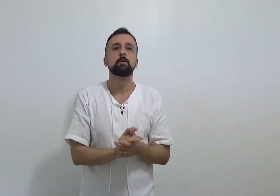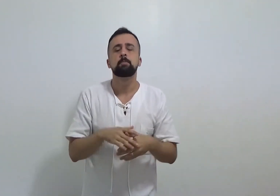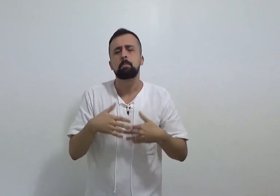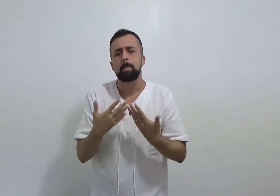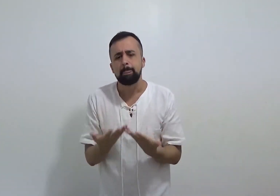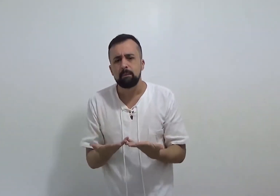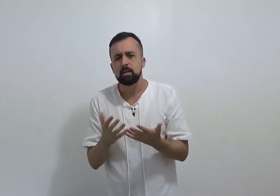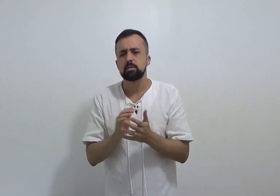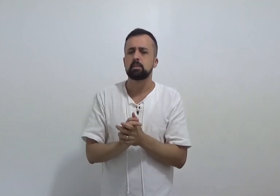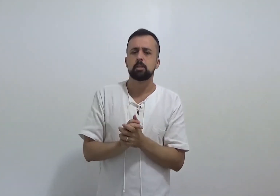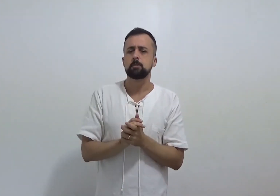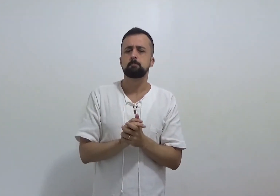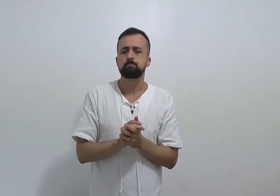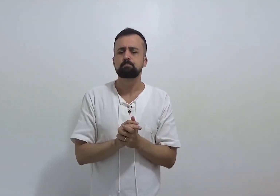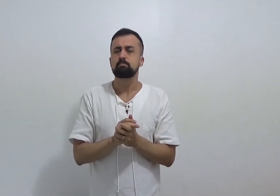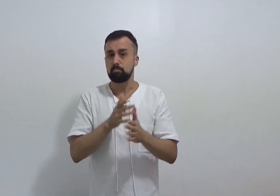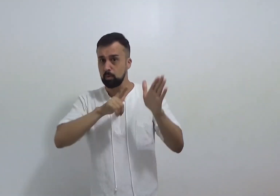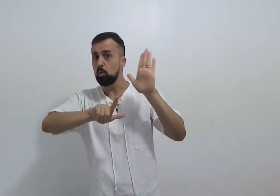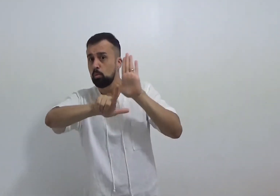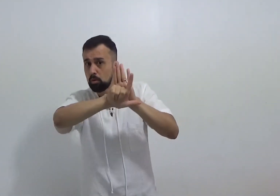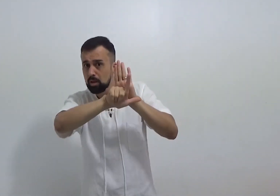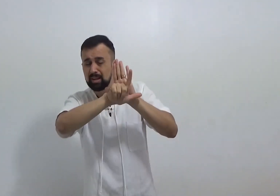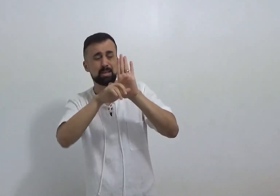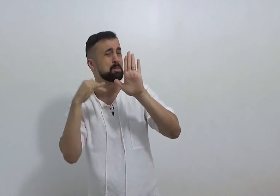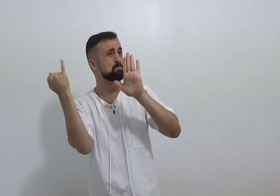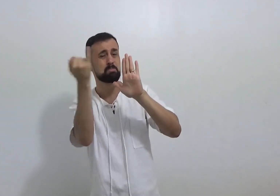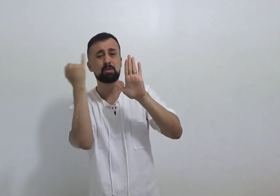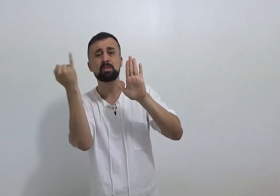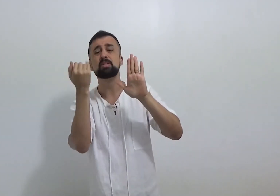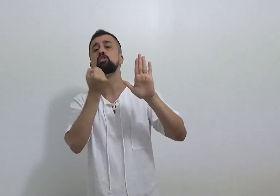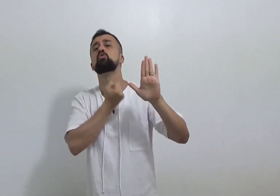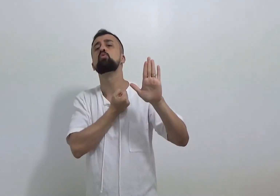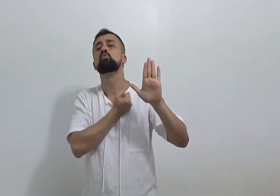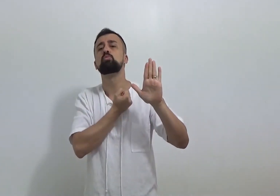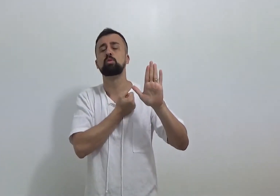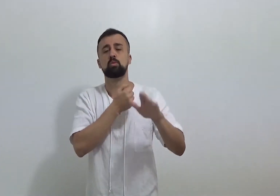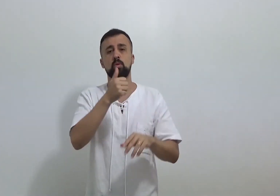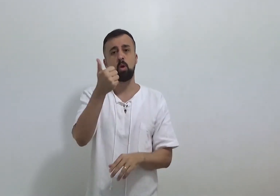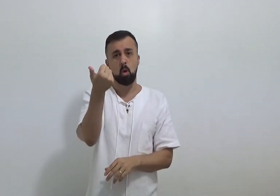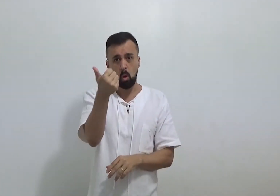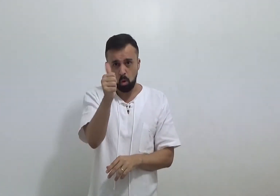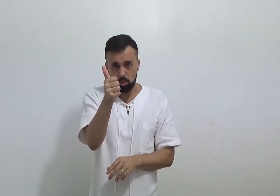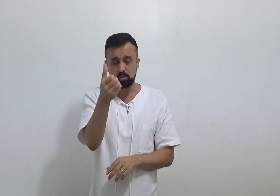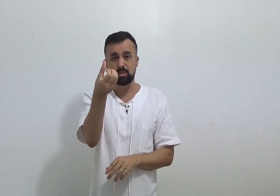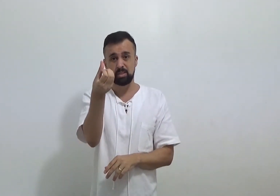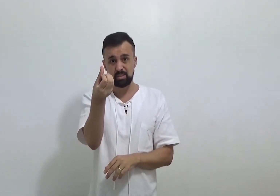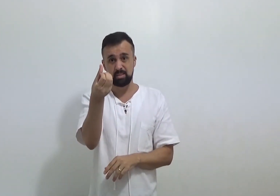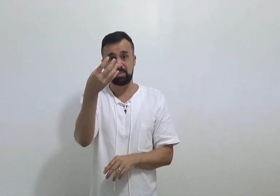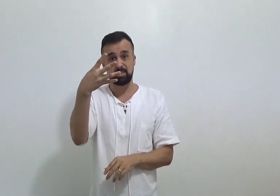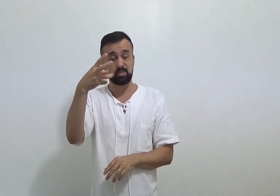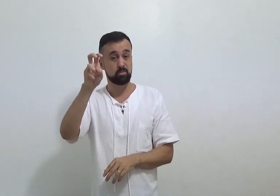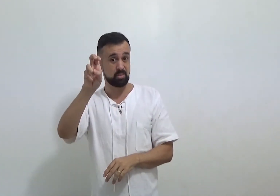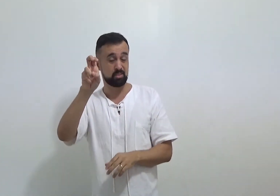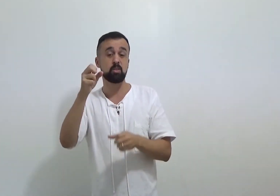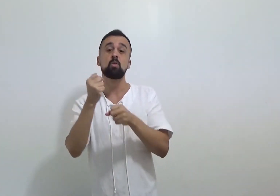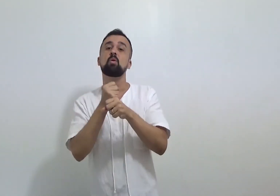estereótipos. Nesse caso, entra em cena uma lei bem importante, a